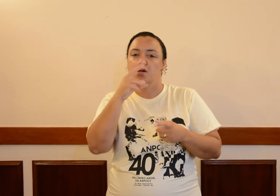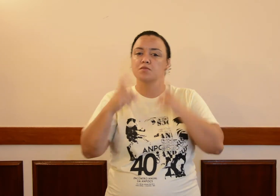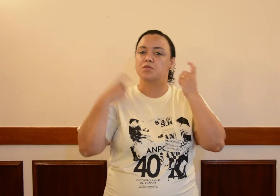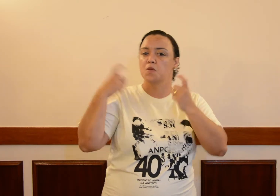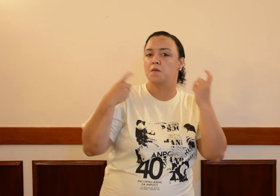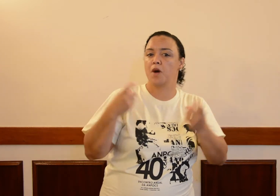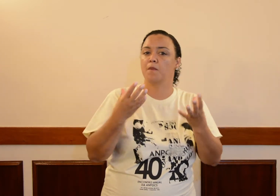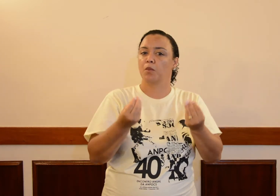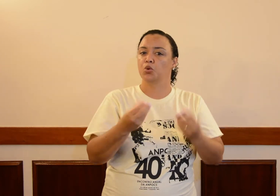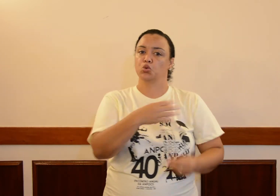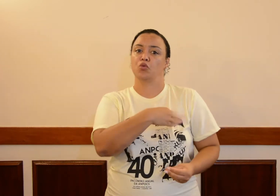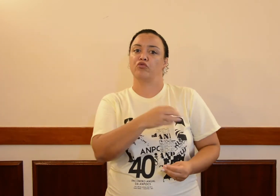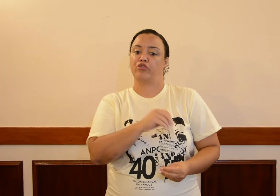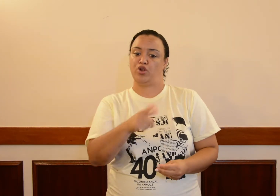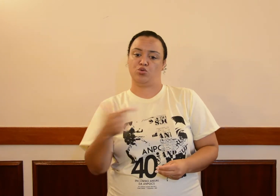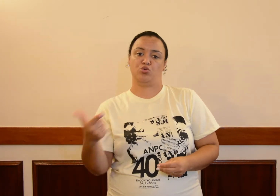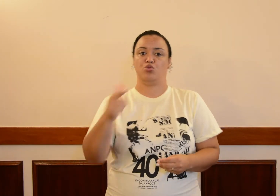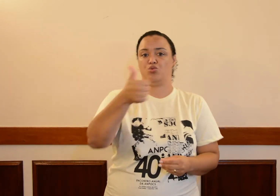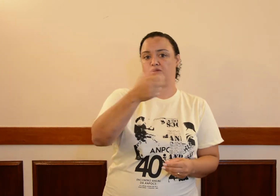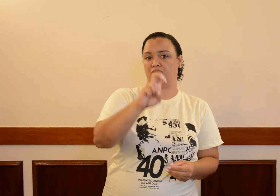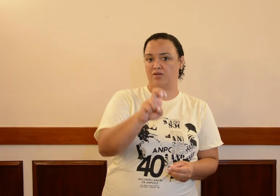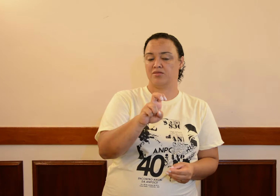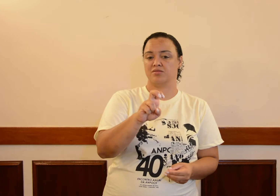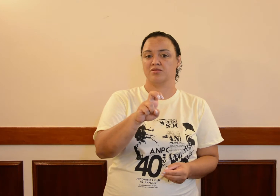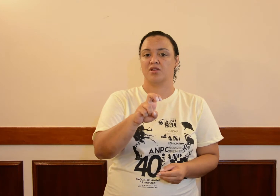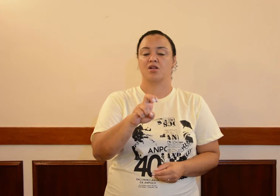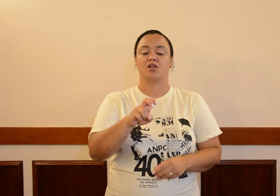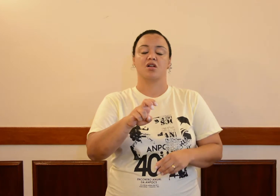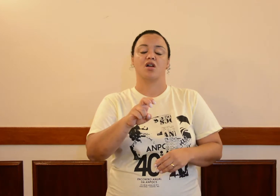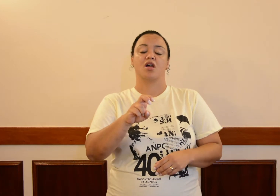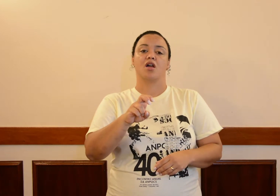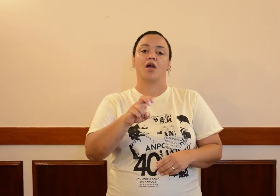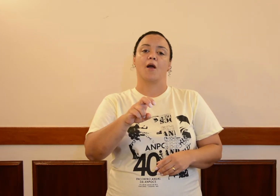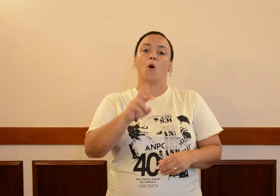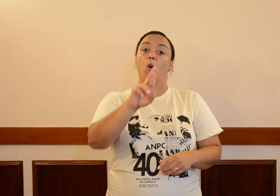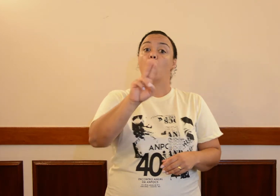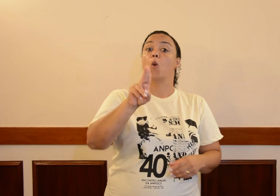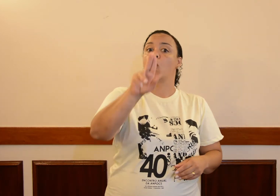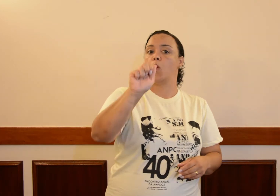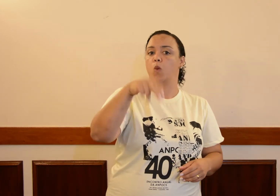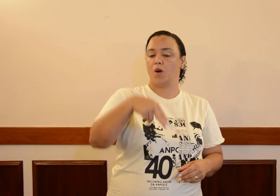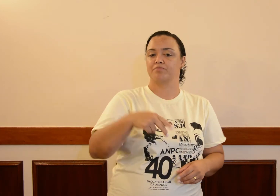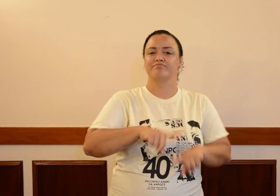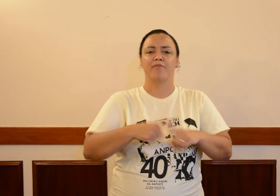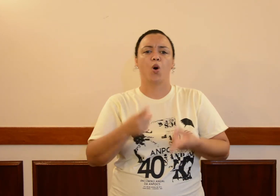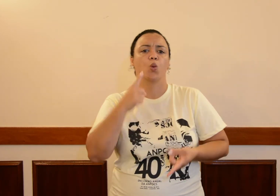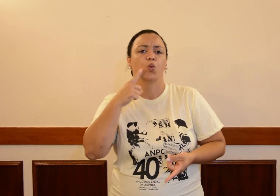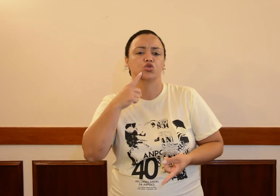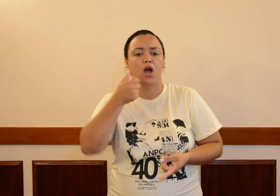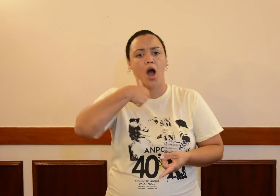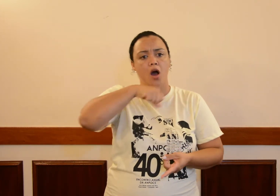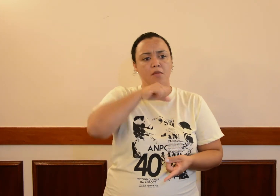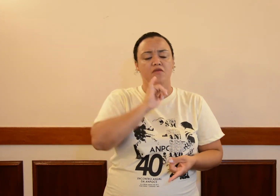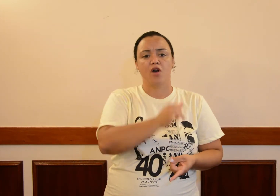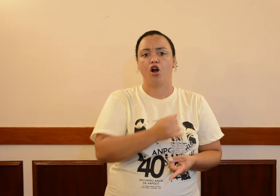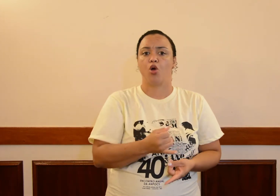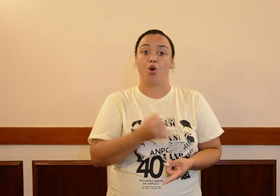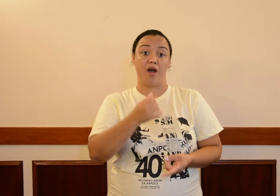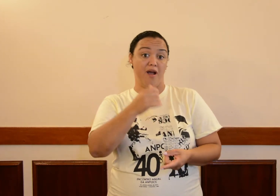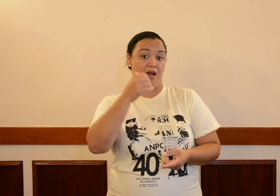que foi uma de suas patroas, que é psiquiatra, que conseguiu um tal do papel com o diagnóstico para o Tomás. Disse